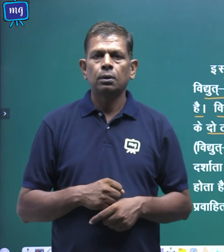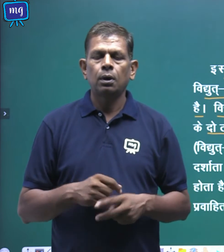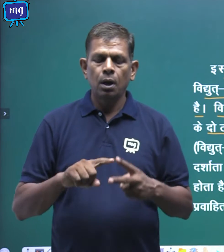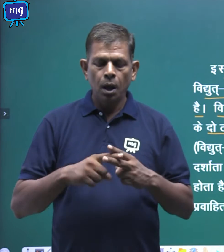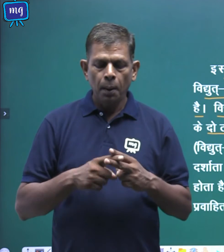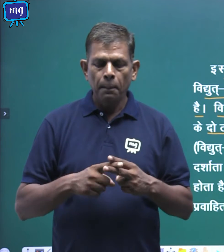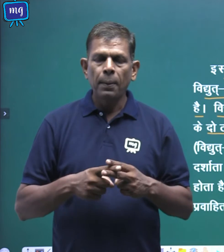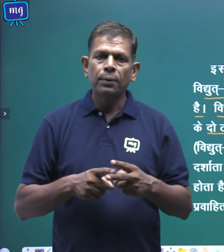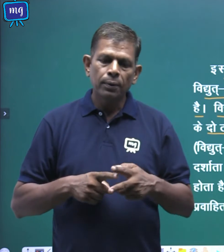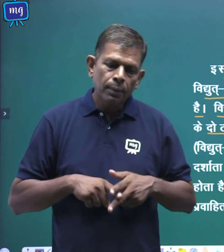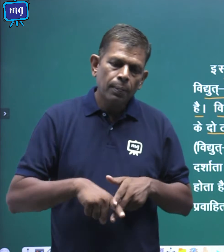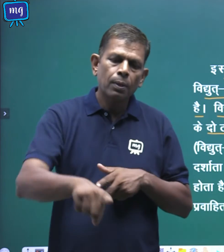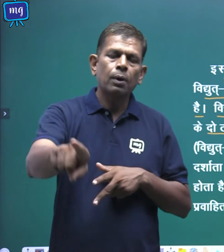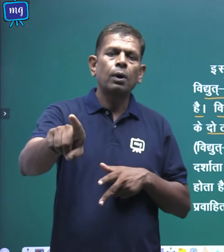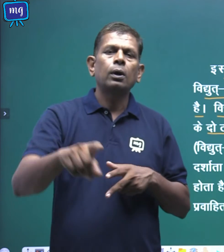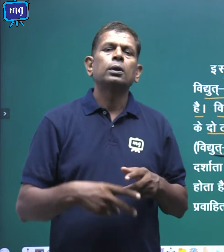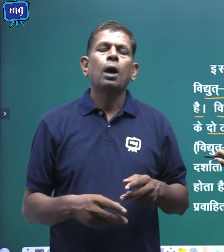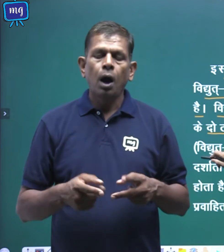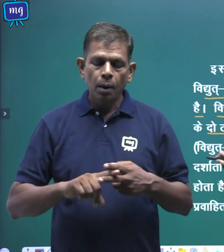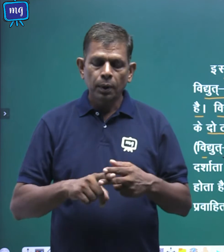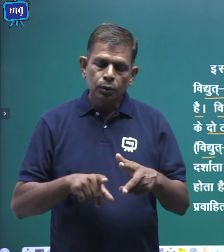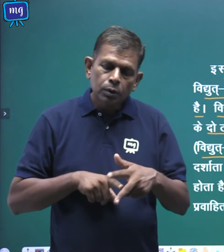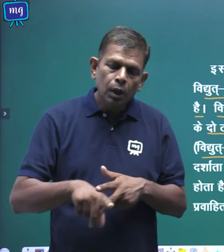विद्युत प्रवाह या विद्युत धारा